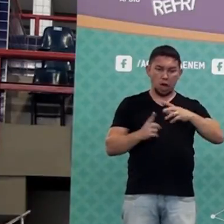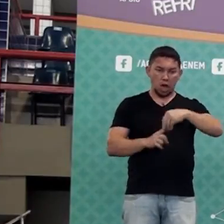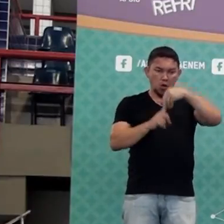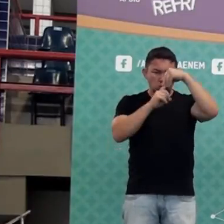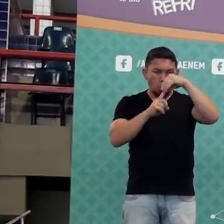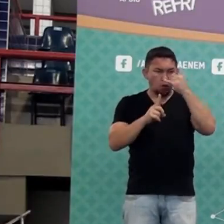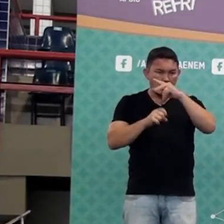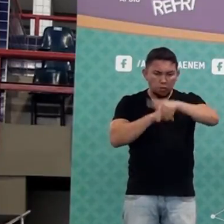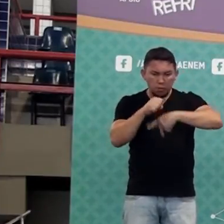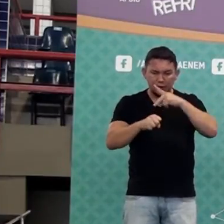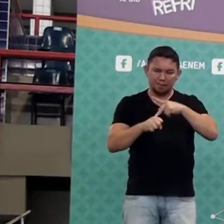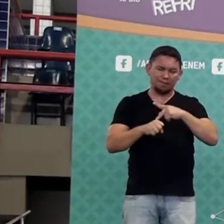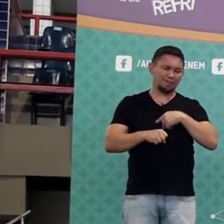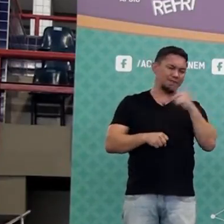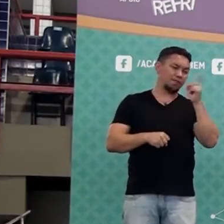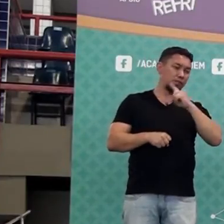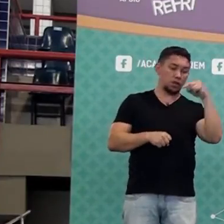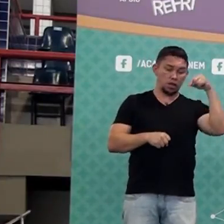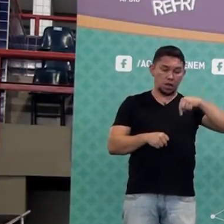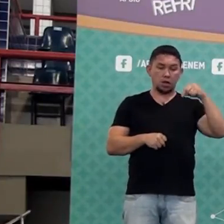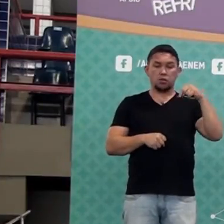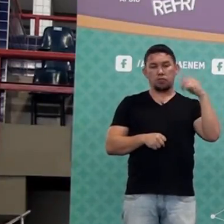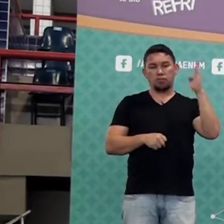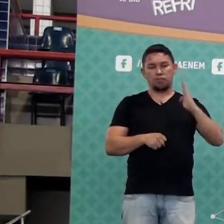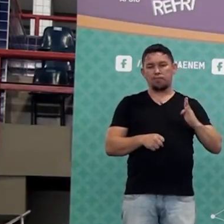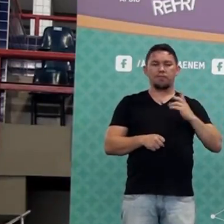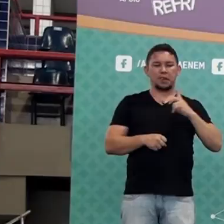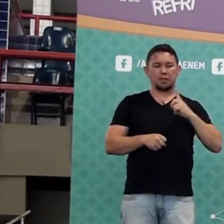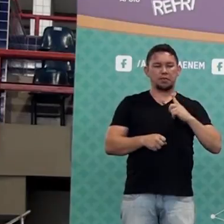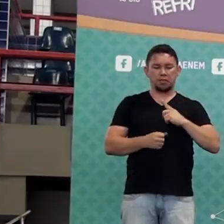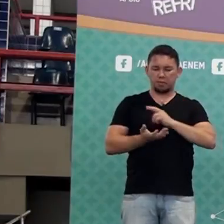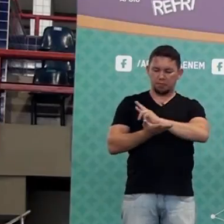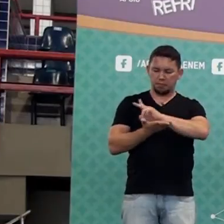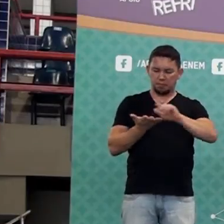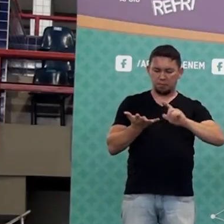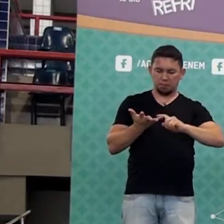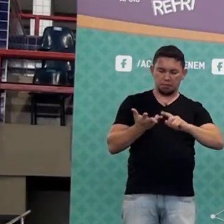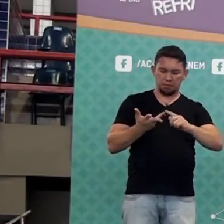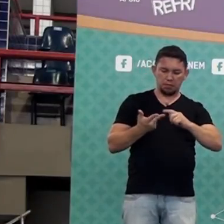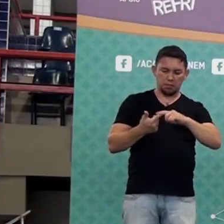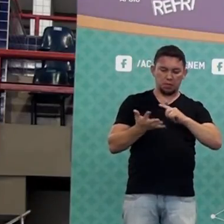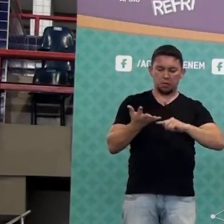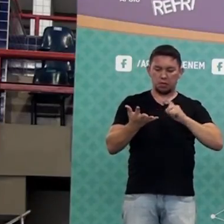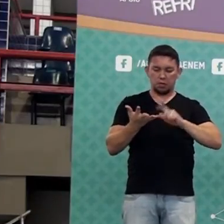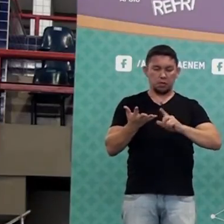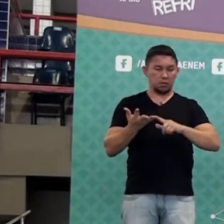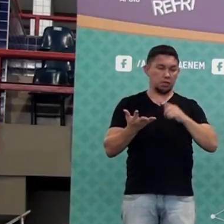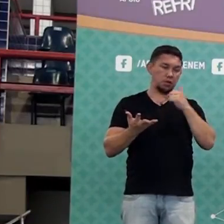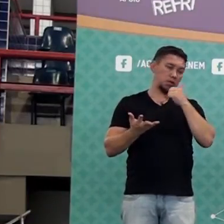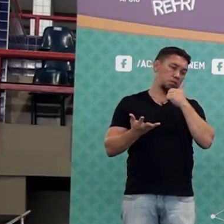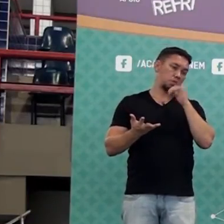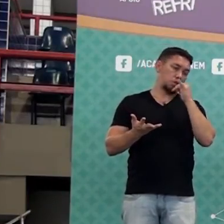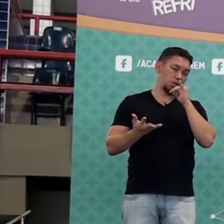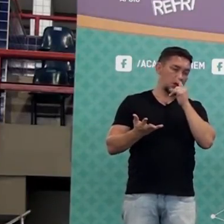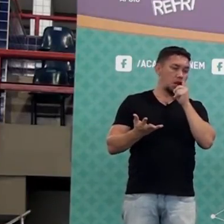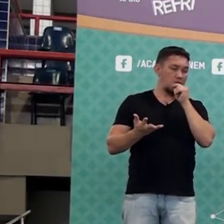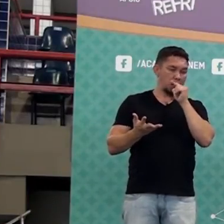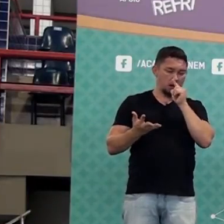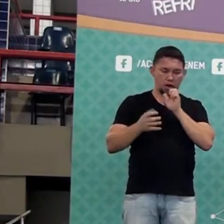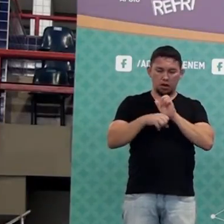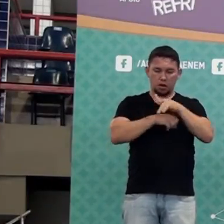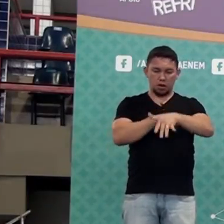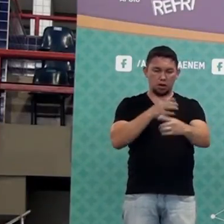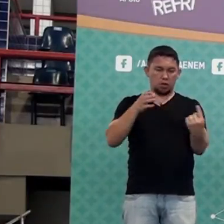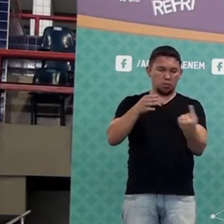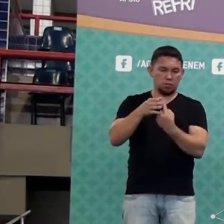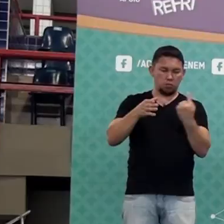tipo de energia. O Brasil está caminhando para isso, tá? A gente produz energia a partir da água, das hidrelétricas, que a gente vai